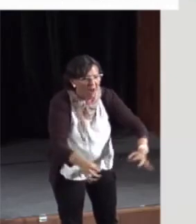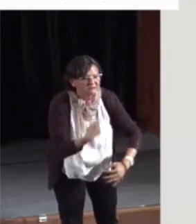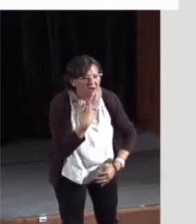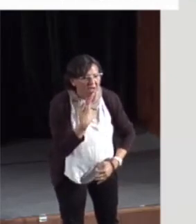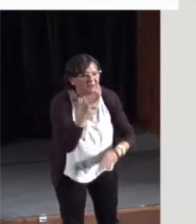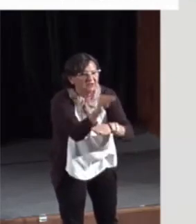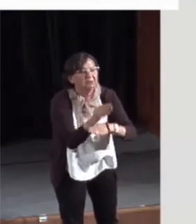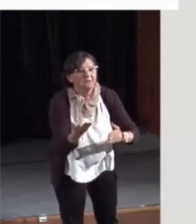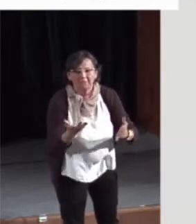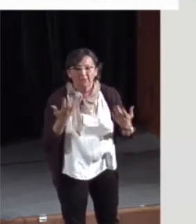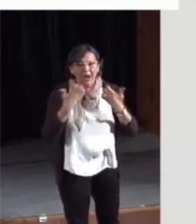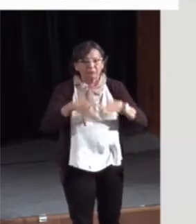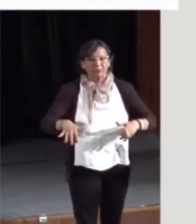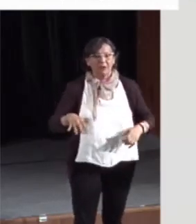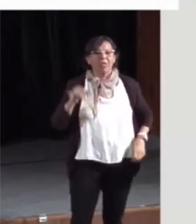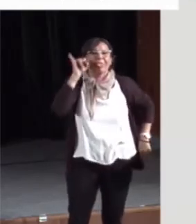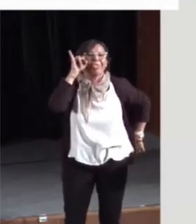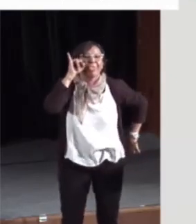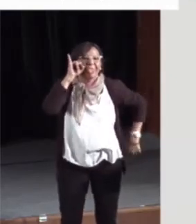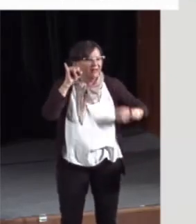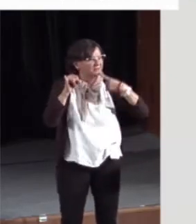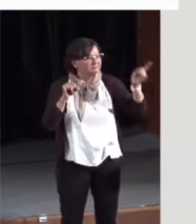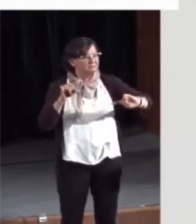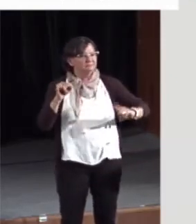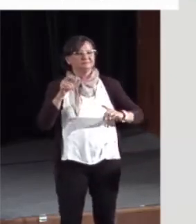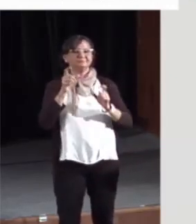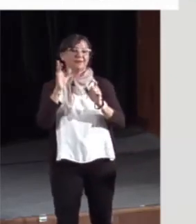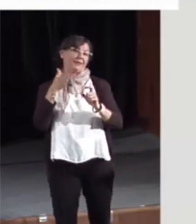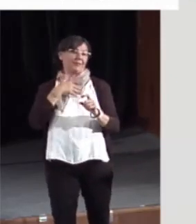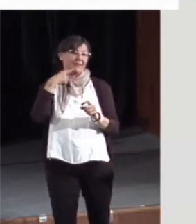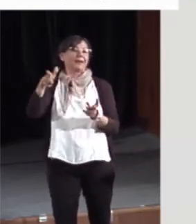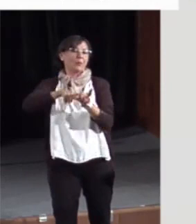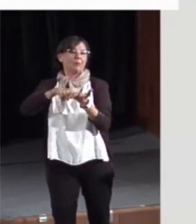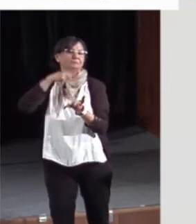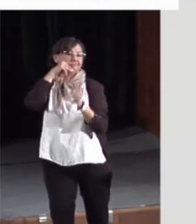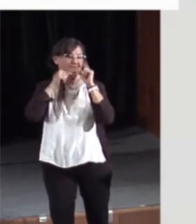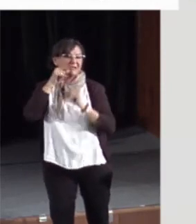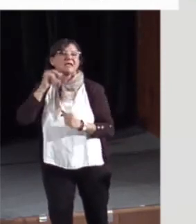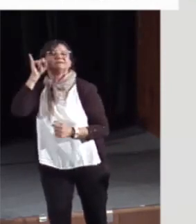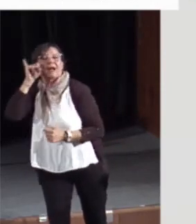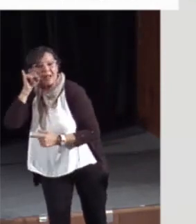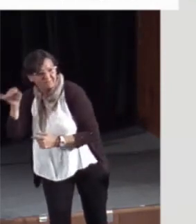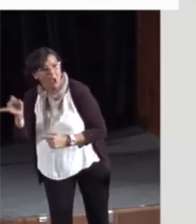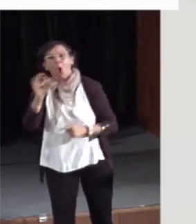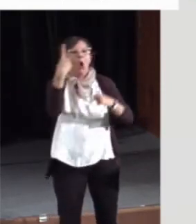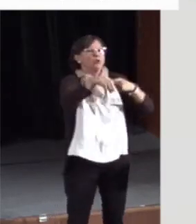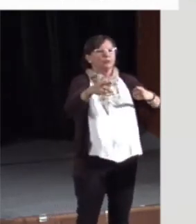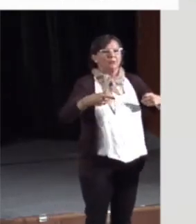Pues entendemos que es un neologismo y que utilizamos todos la misma expresión,